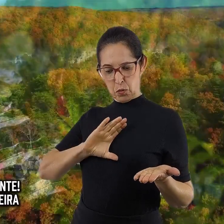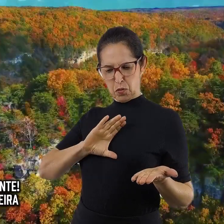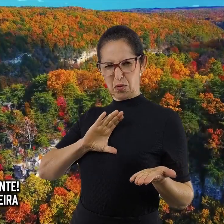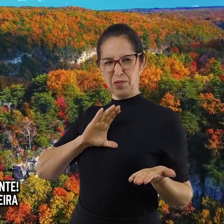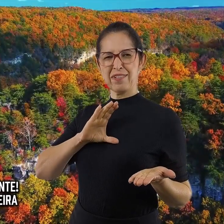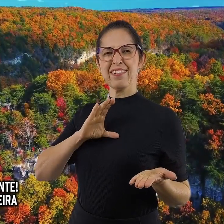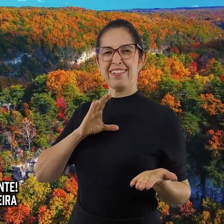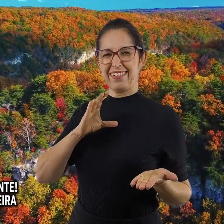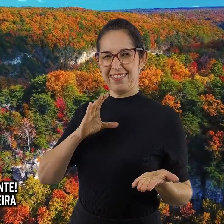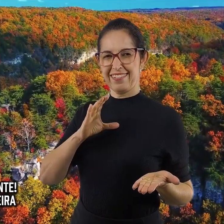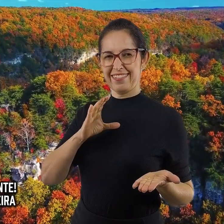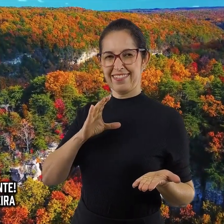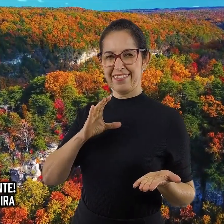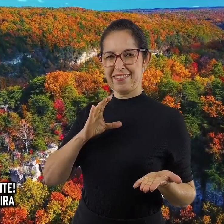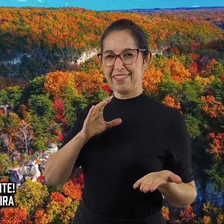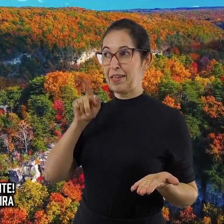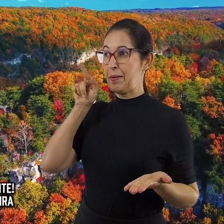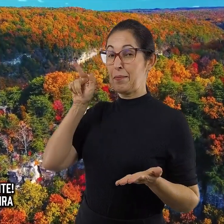ousadia